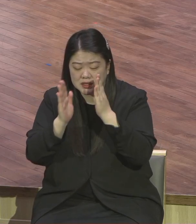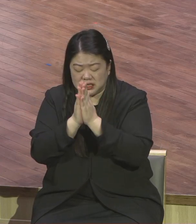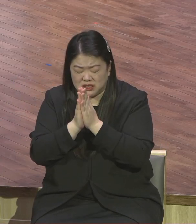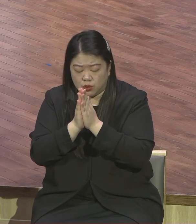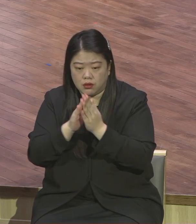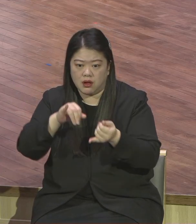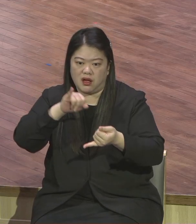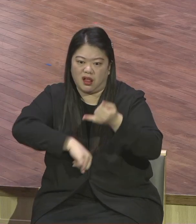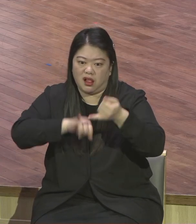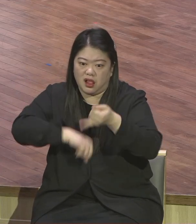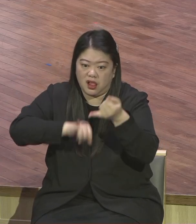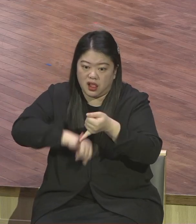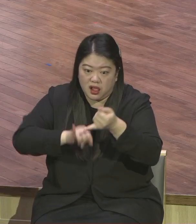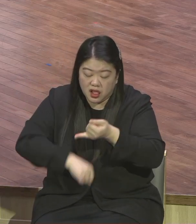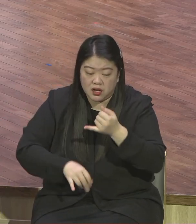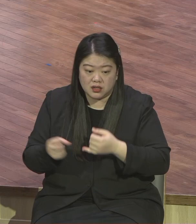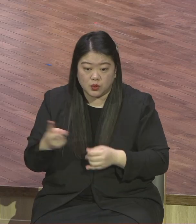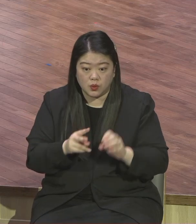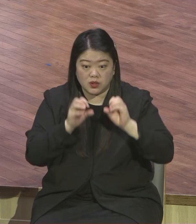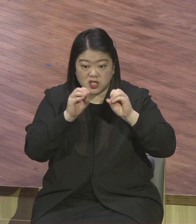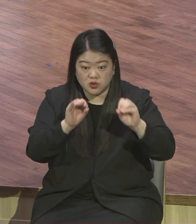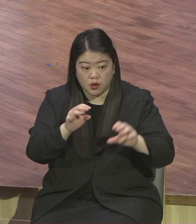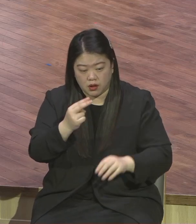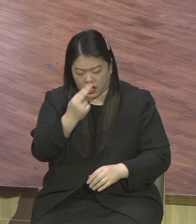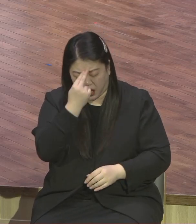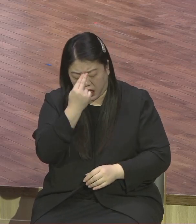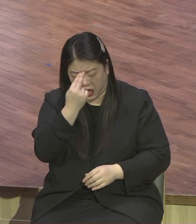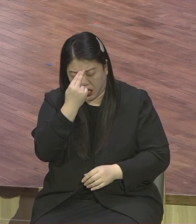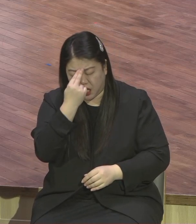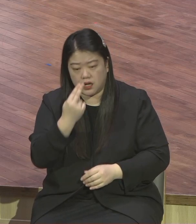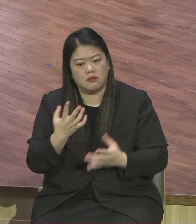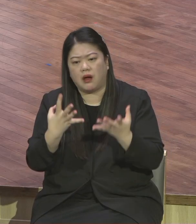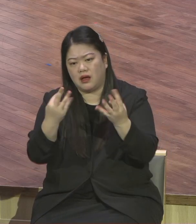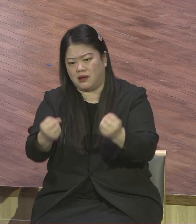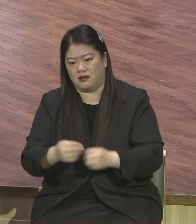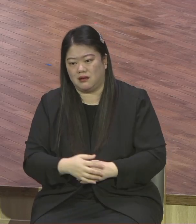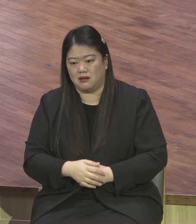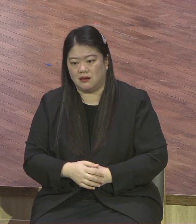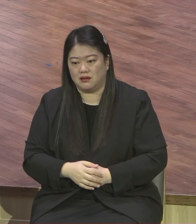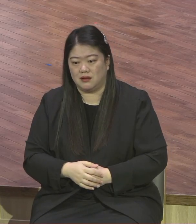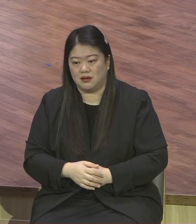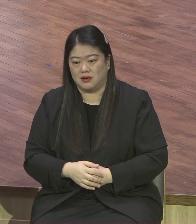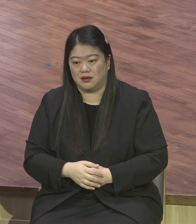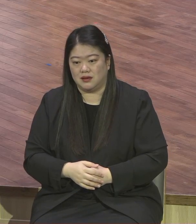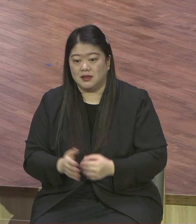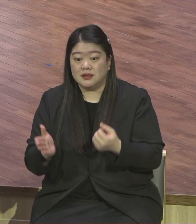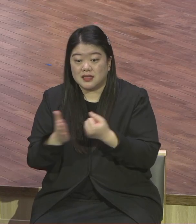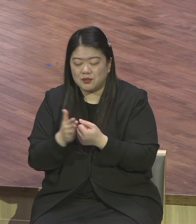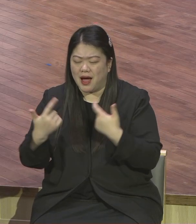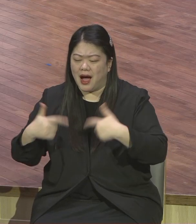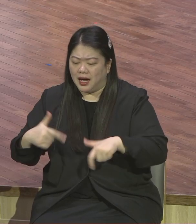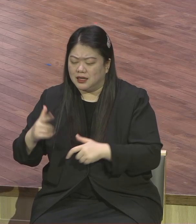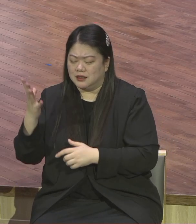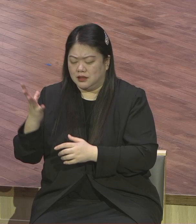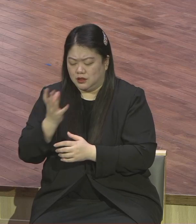성령이 아니고 우리는 사실 아무것도 못해. 하나님 일을 할 수가 없어요. 그래서 죽으나 사나 성령